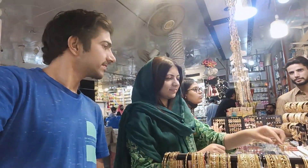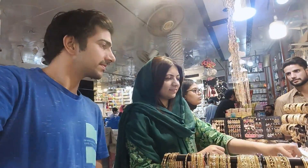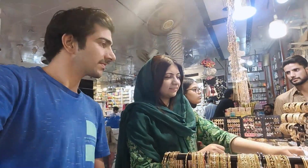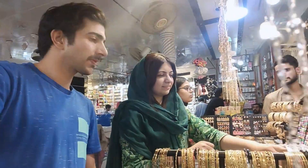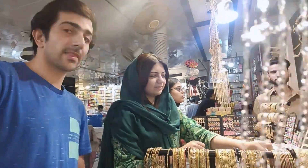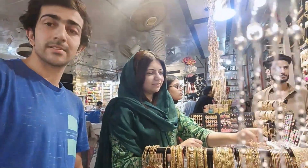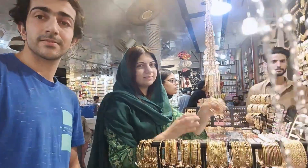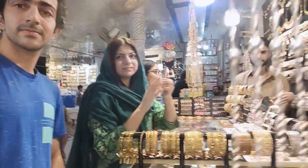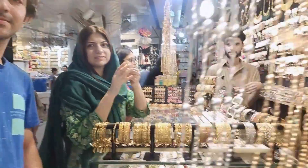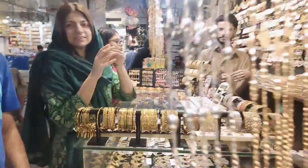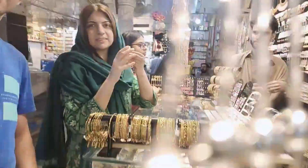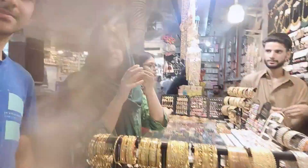हैं क्या लेना है। अच्छा,